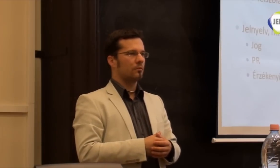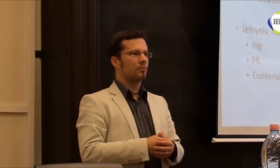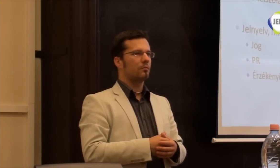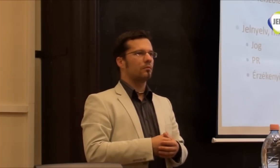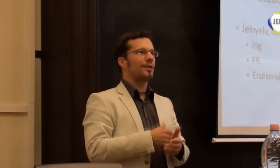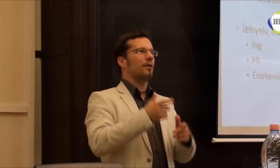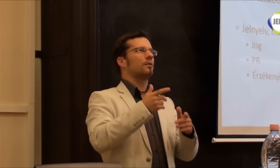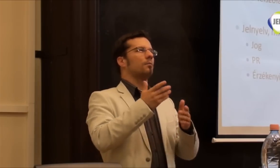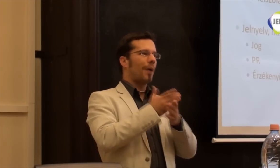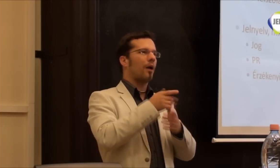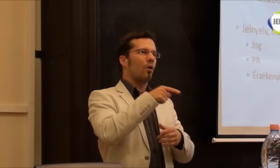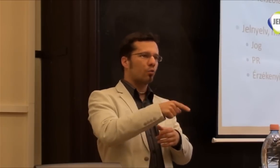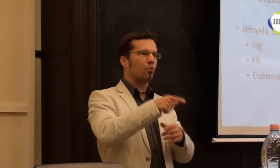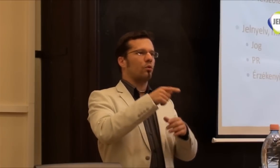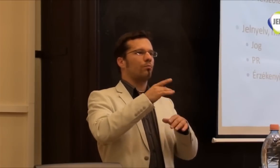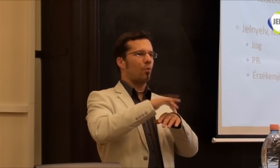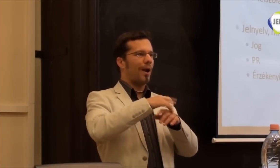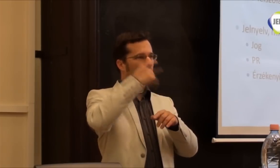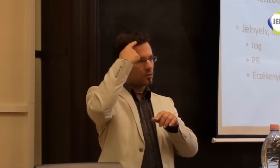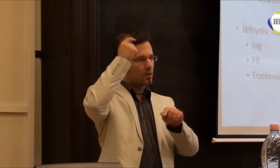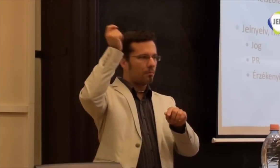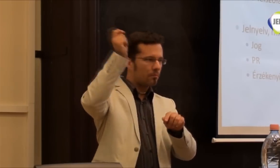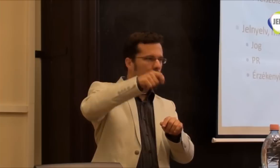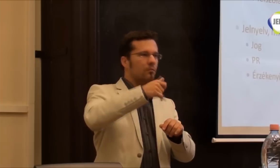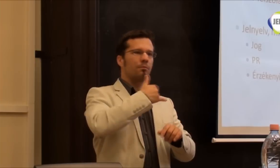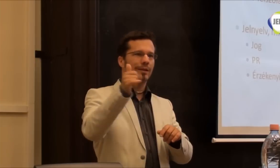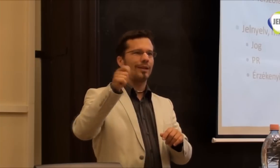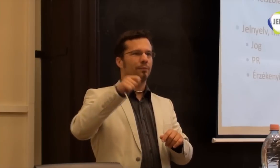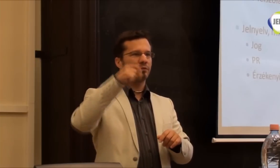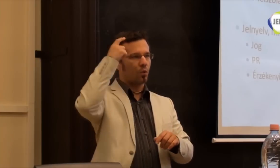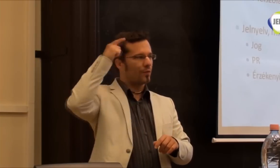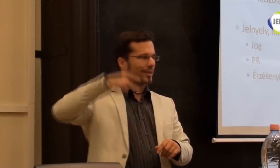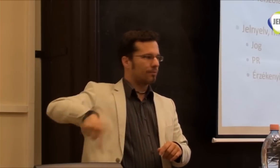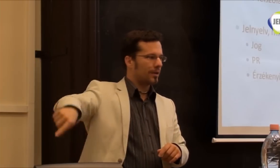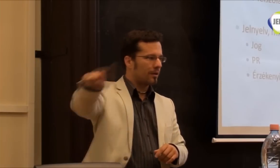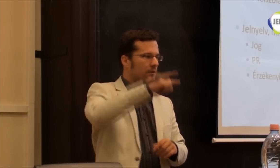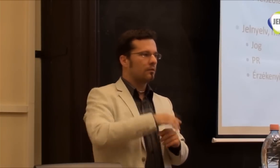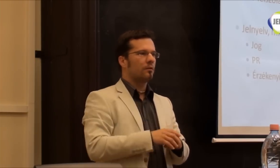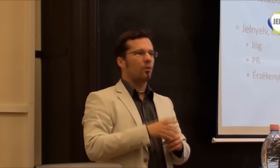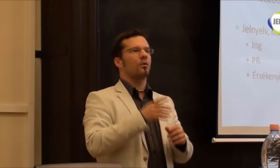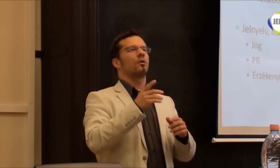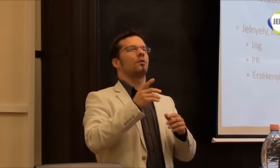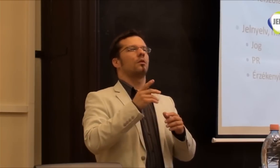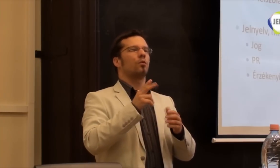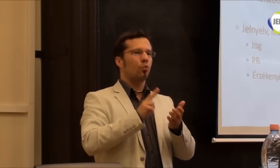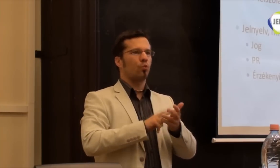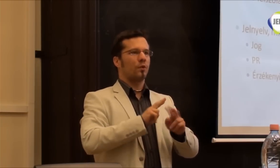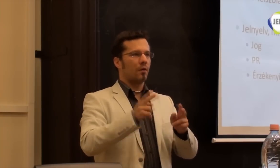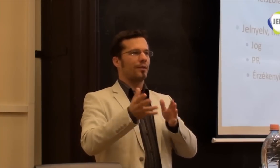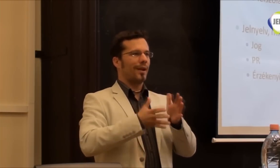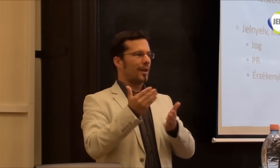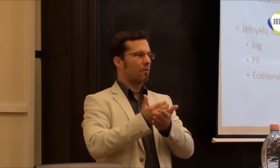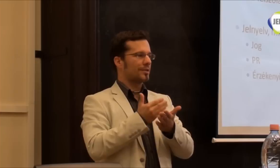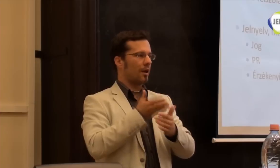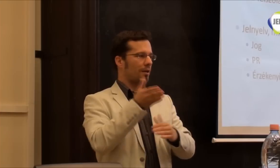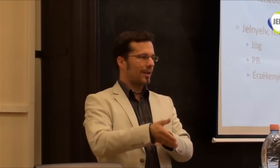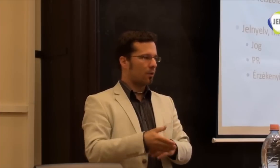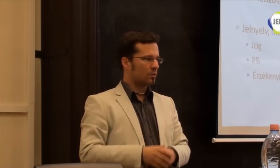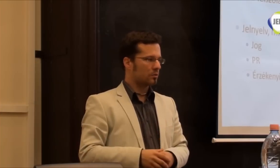jelnyelv. Tehát már akkor próbáltam mindenkinek a fejébe verni, a képviselőknek is a fejébe verni, hogy